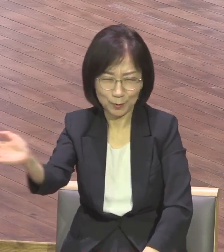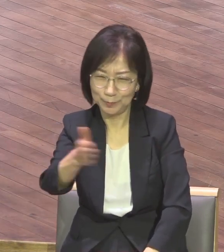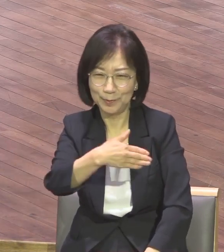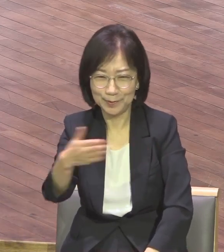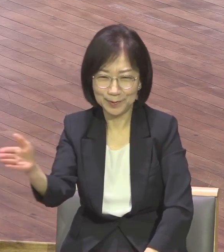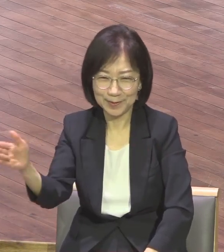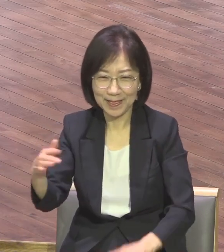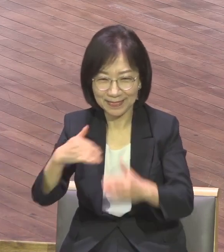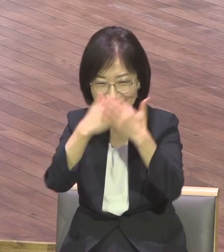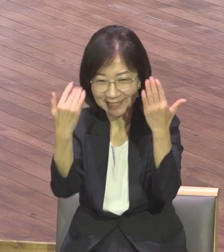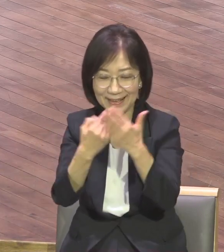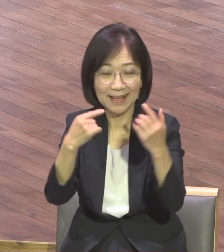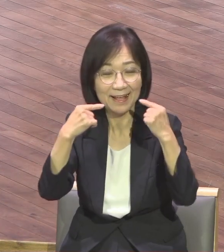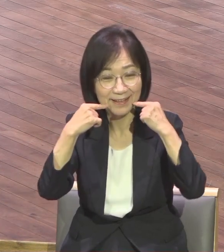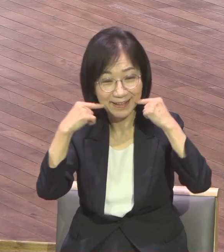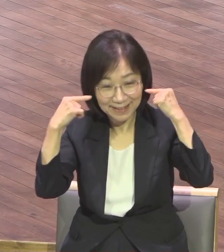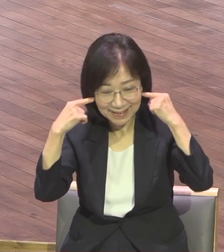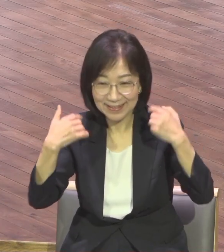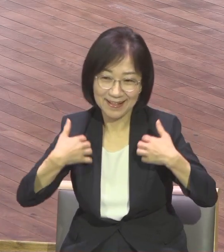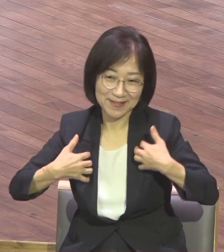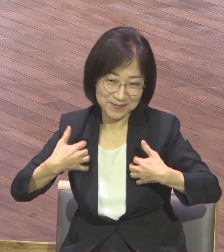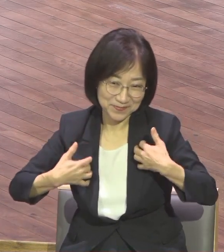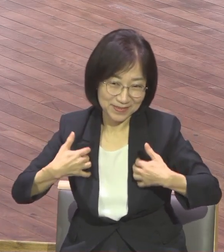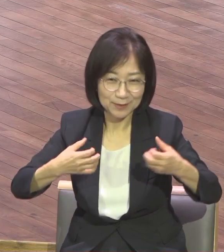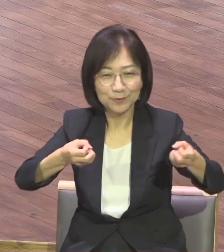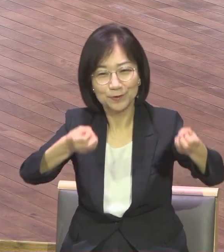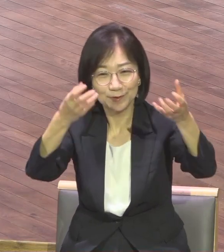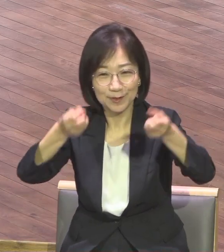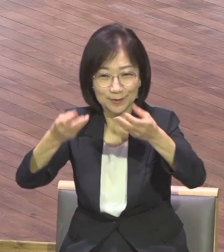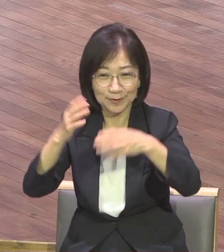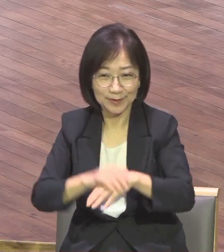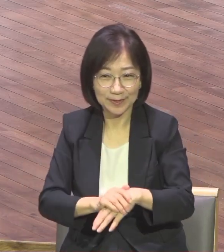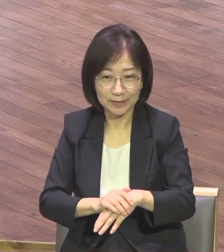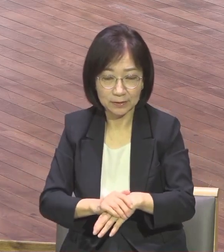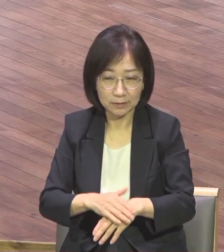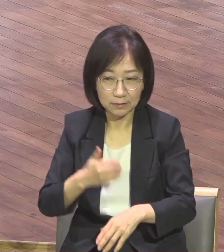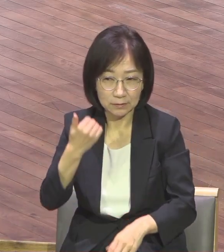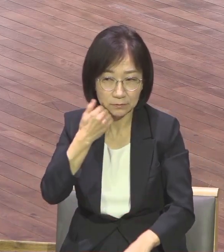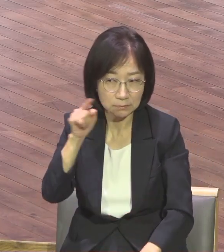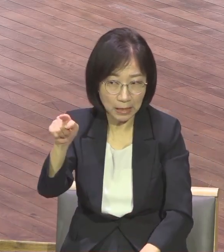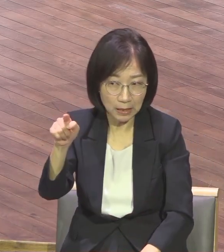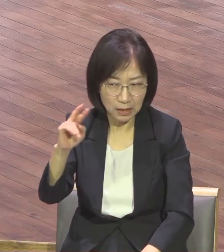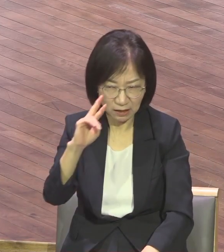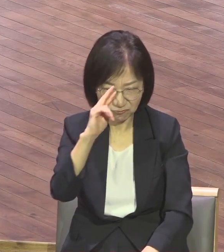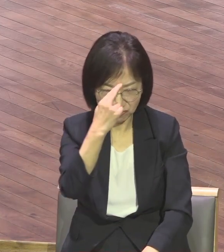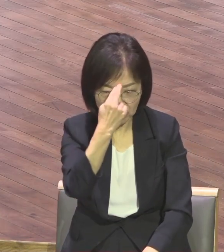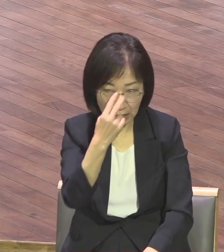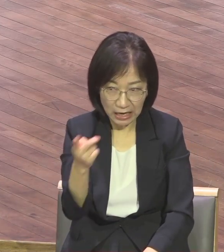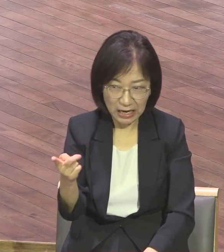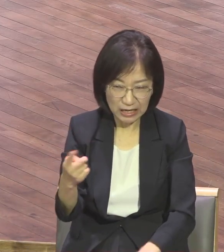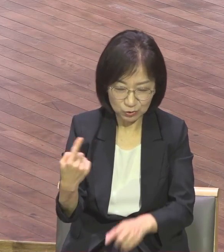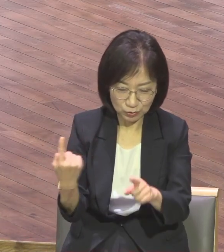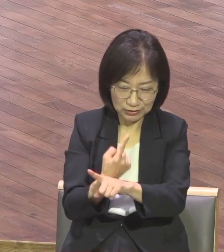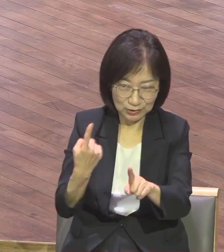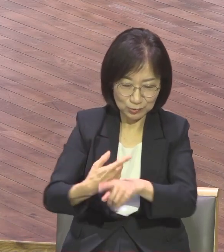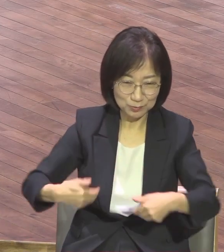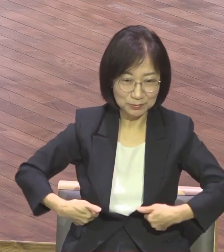맞습니까? 아무도 없어요. 그래서 뭐 이상한 좀 치유받아야 될 대상이야. 그죠? 그 치유